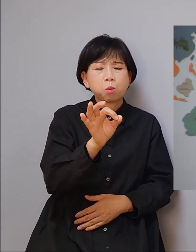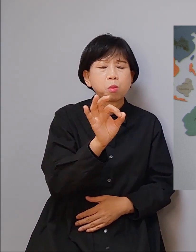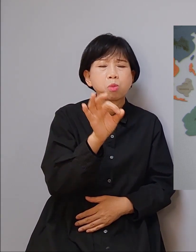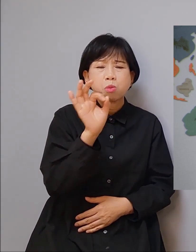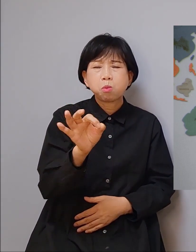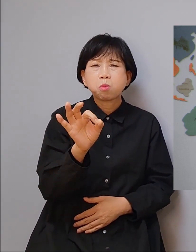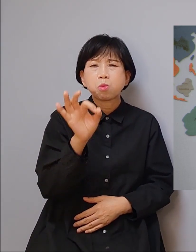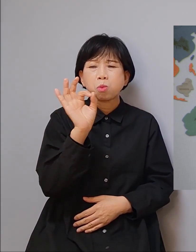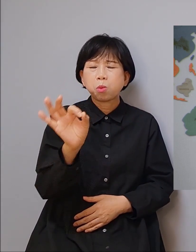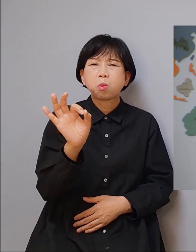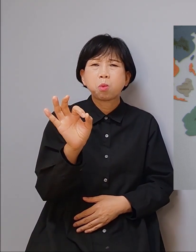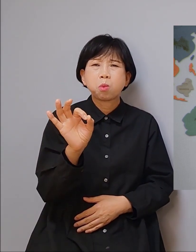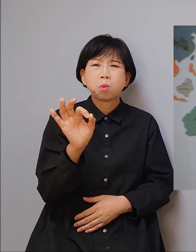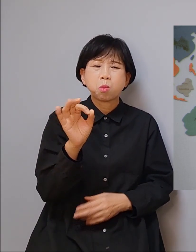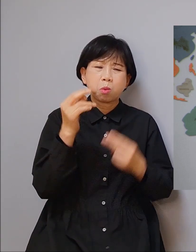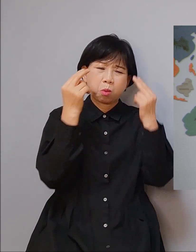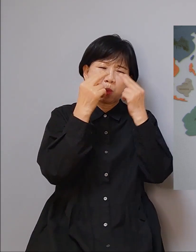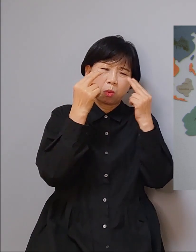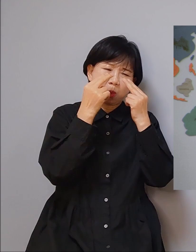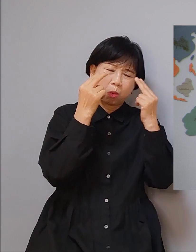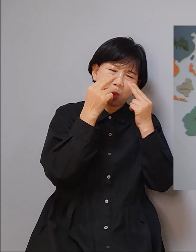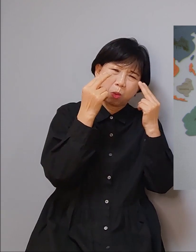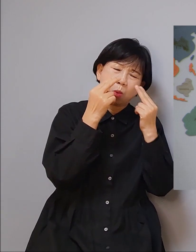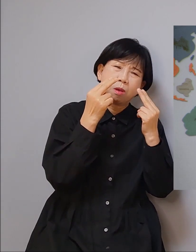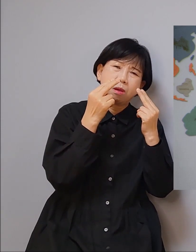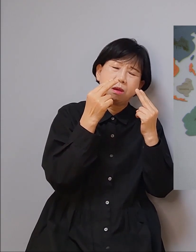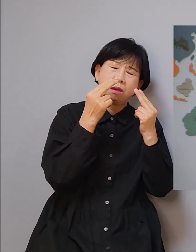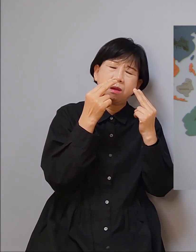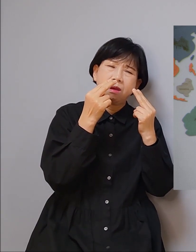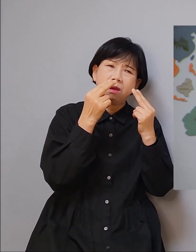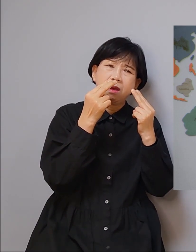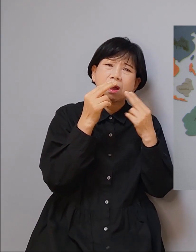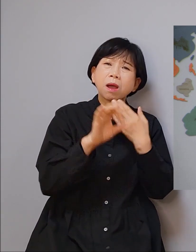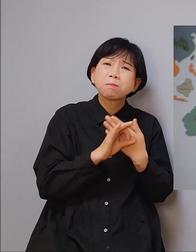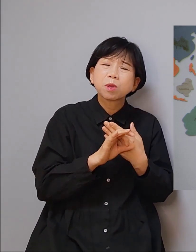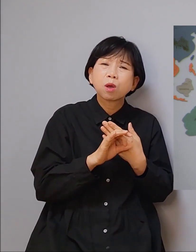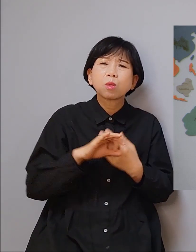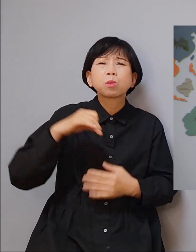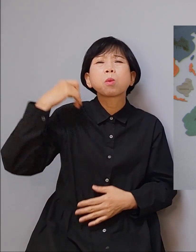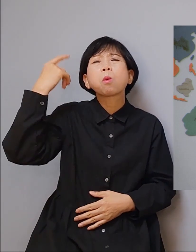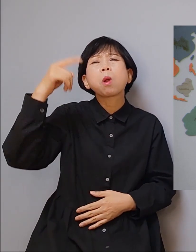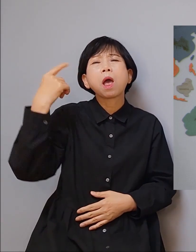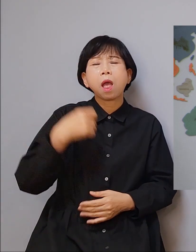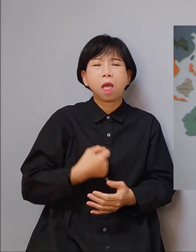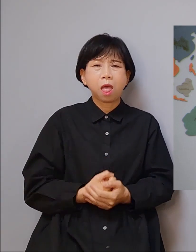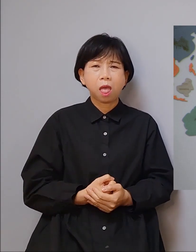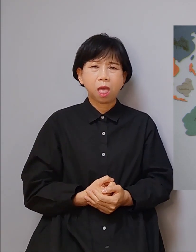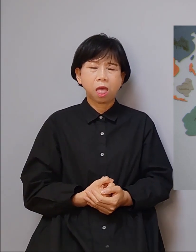돈 얘기만 합니다. 여러분, 돈 얘기만 하면 사람이 돈 돼요.